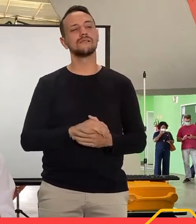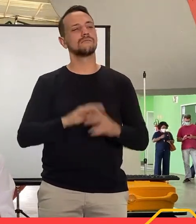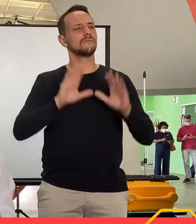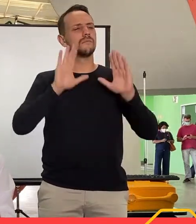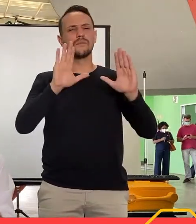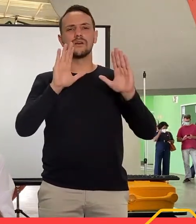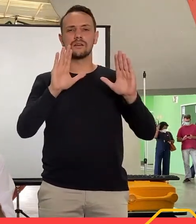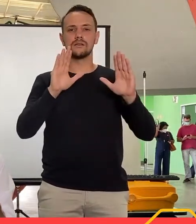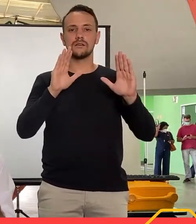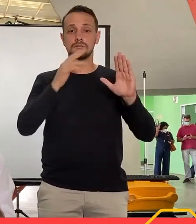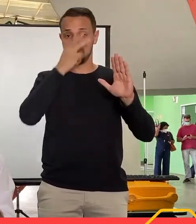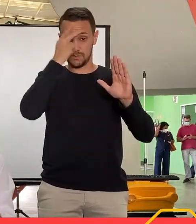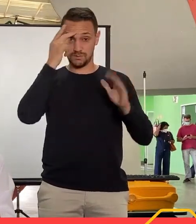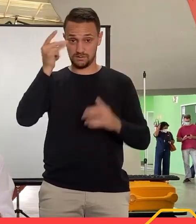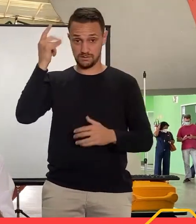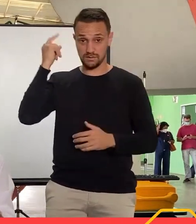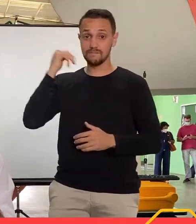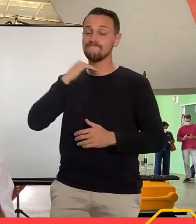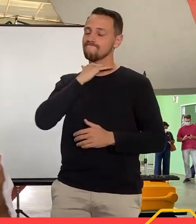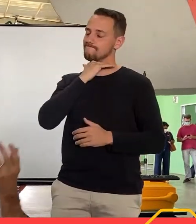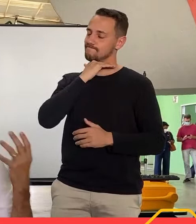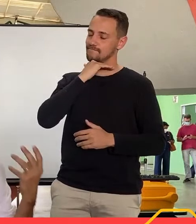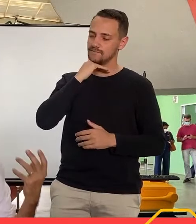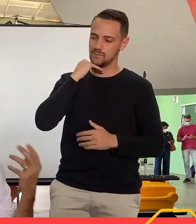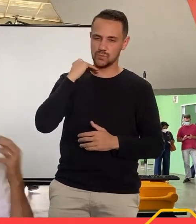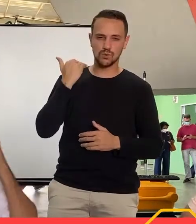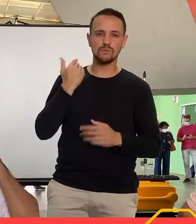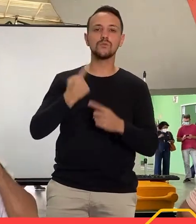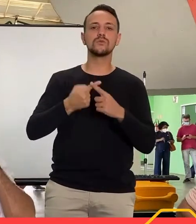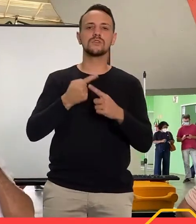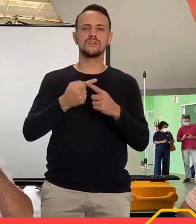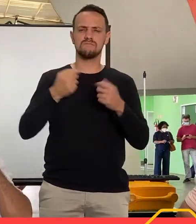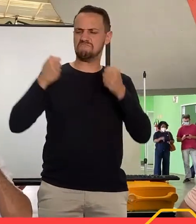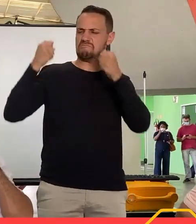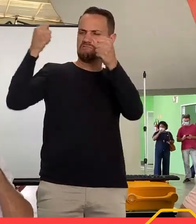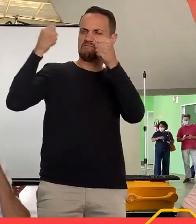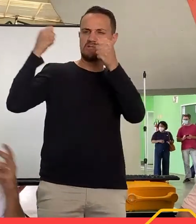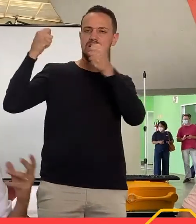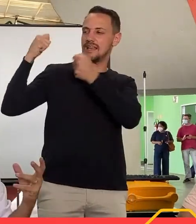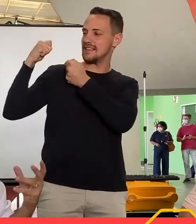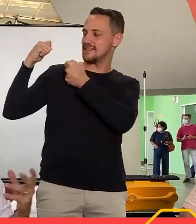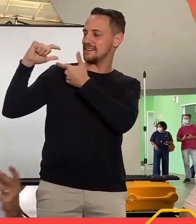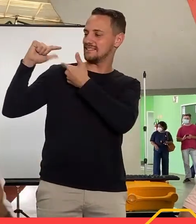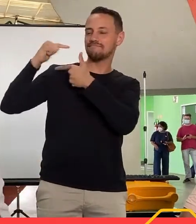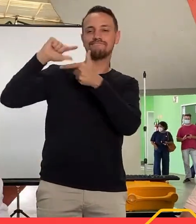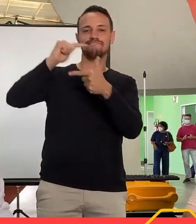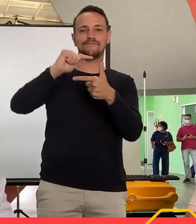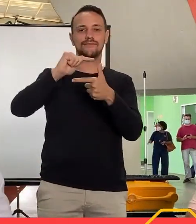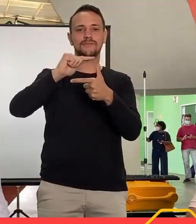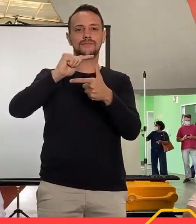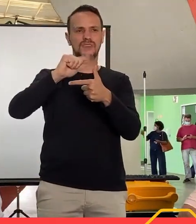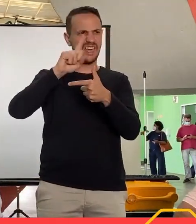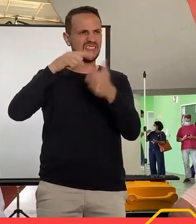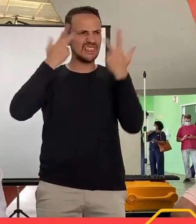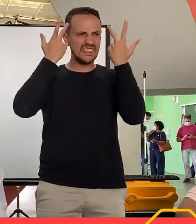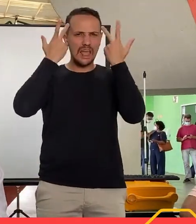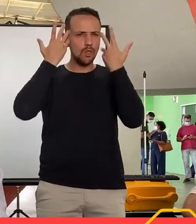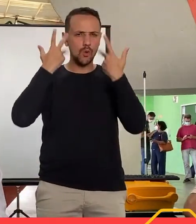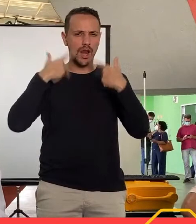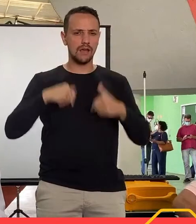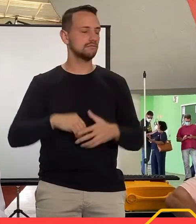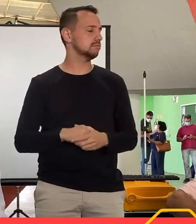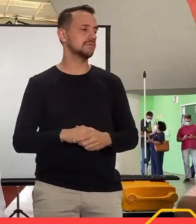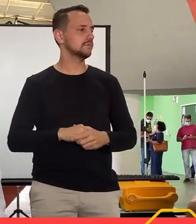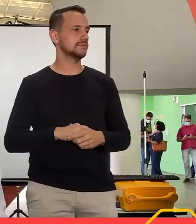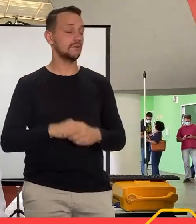gente perdeu a vida contestando a tradição. Quer dizer, não foi uma passagem natural, foi uma